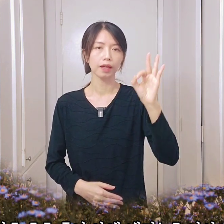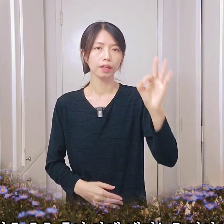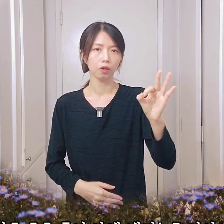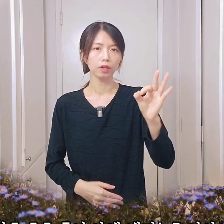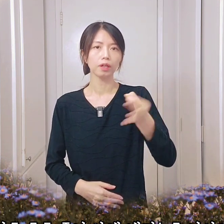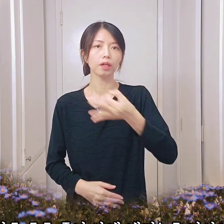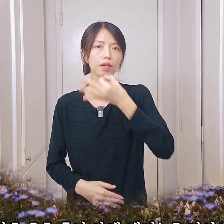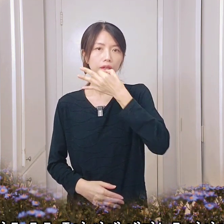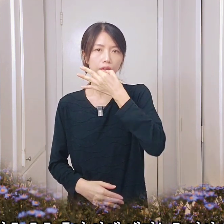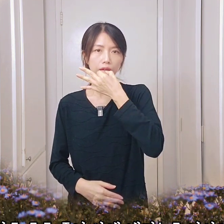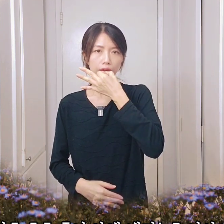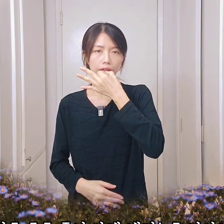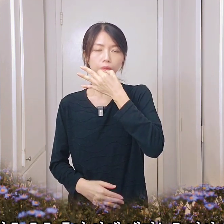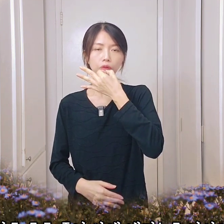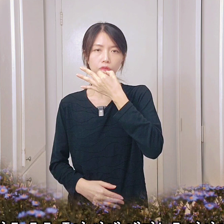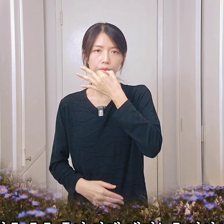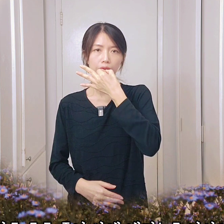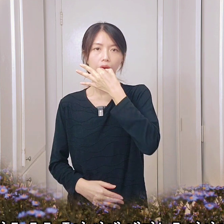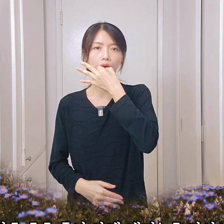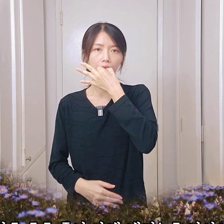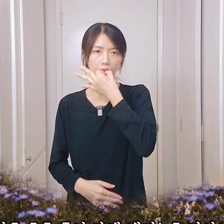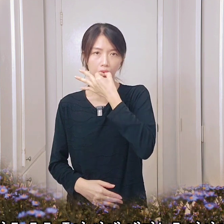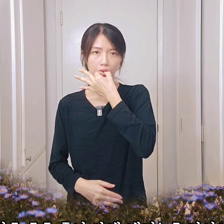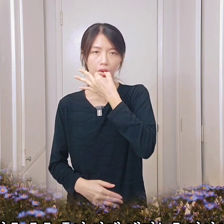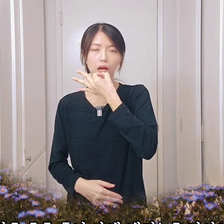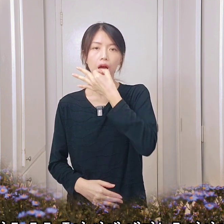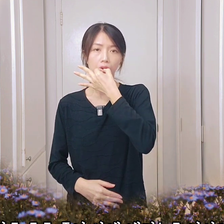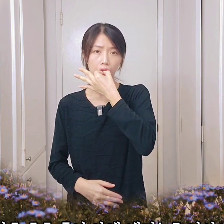됩니다. 이거를 각 깨물어 주시면 돼요.